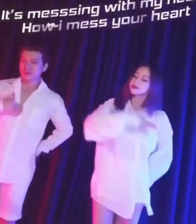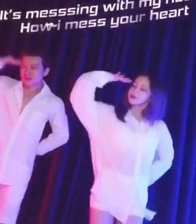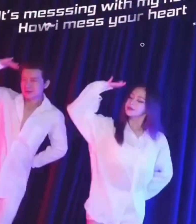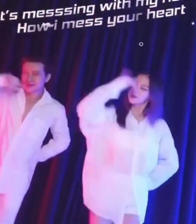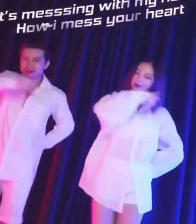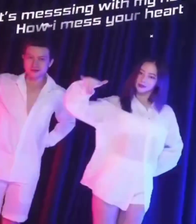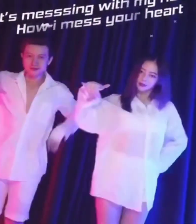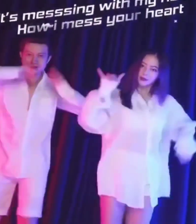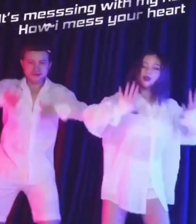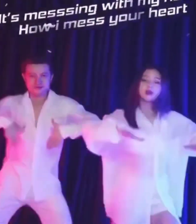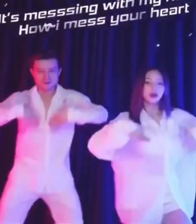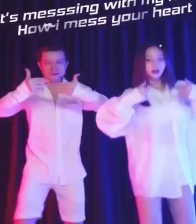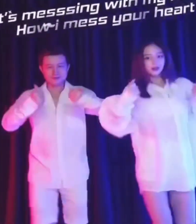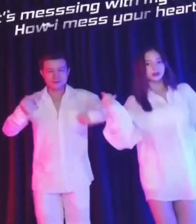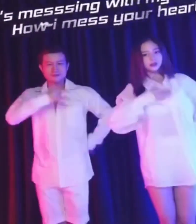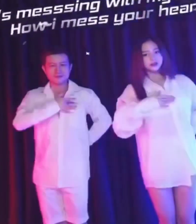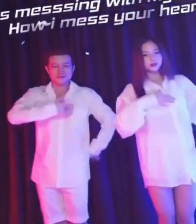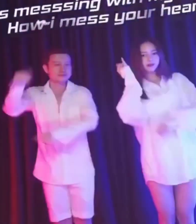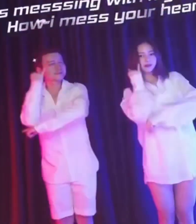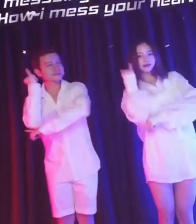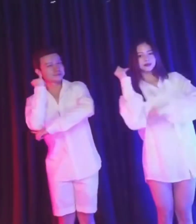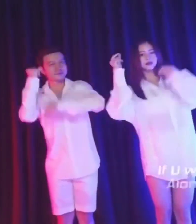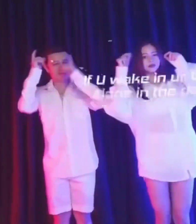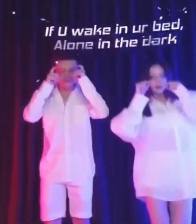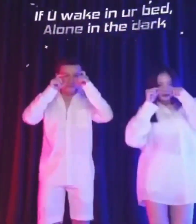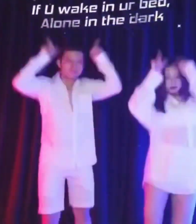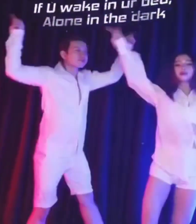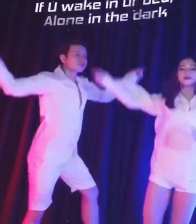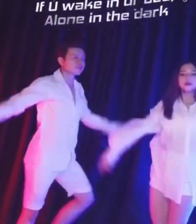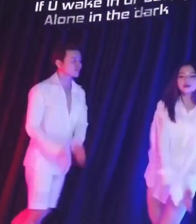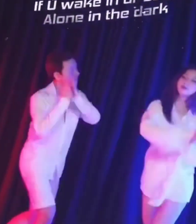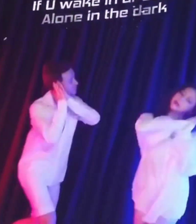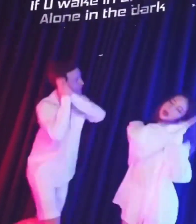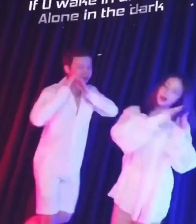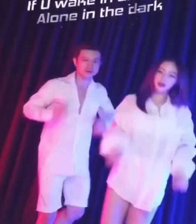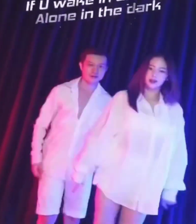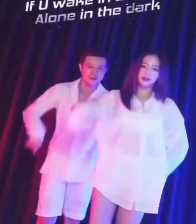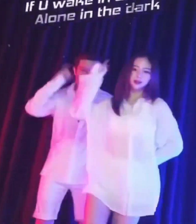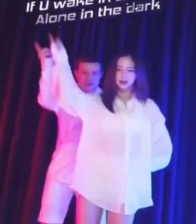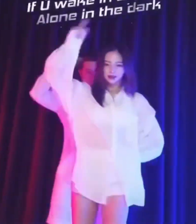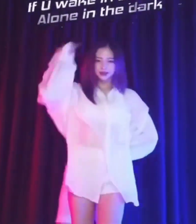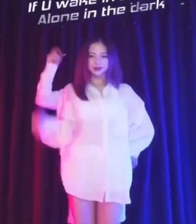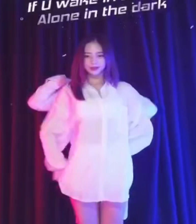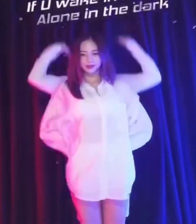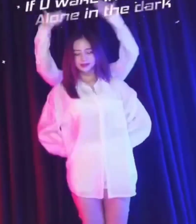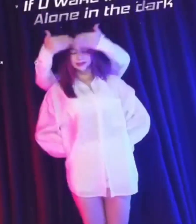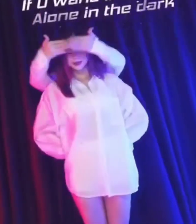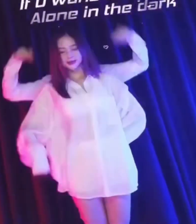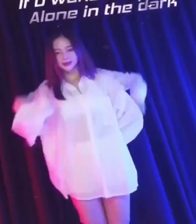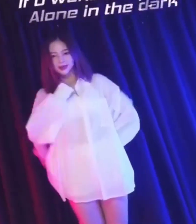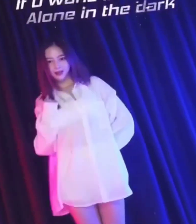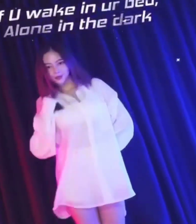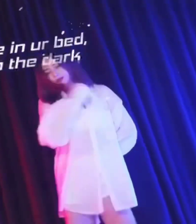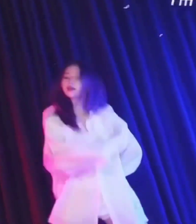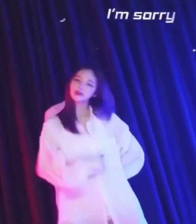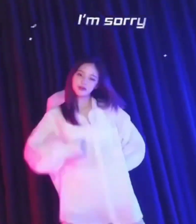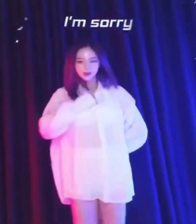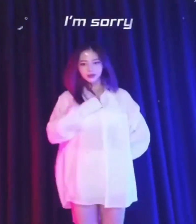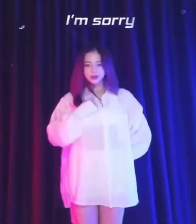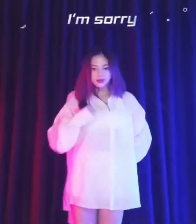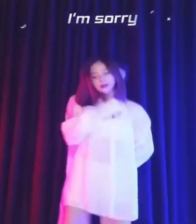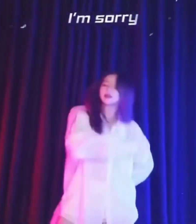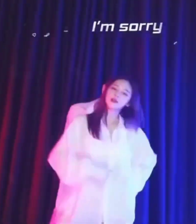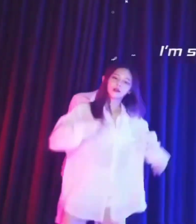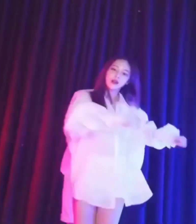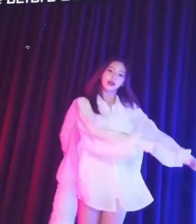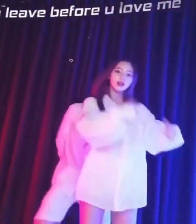khác đồng nghĩa với những từ ngữ trong bài, miễn vẫn giữ được ý nghĩa của bài mà vẫn thuần mắt mà xem như một bài nhảy. Đây là điểm